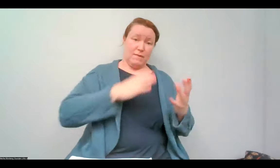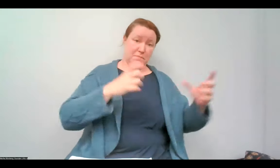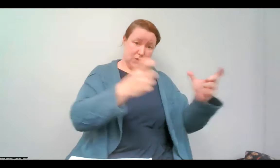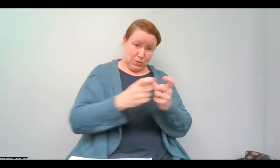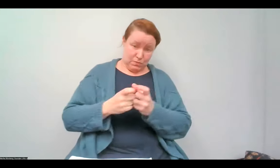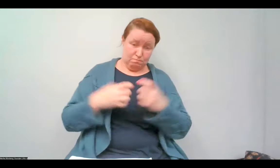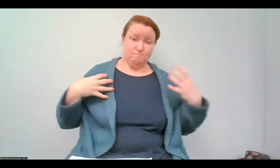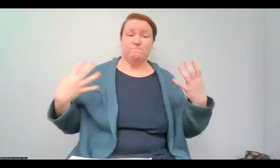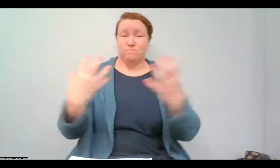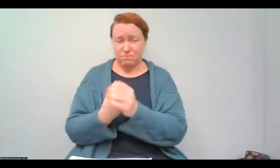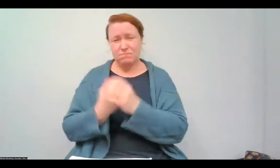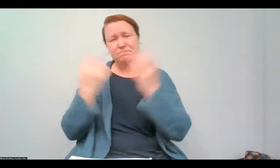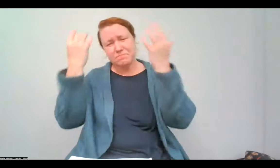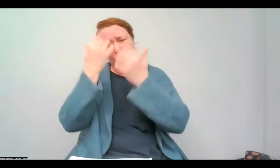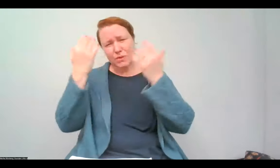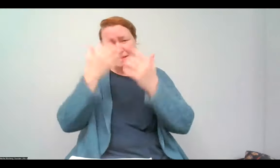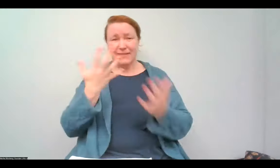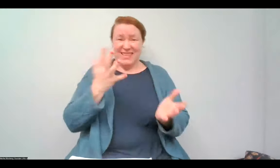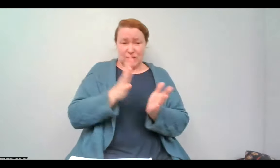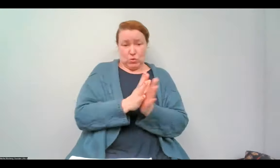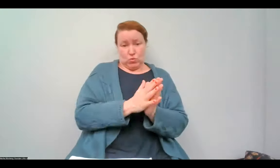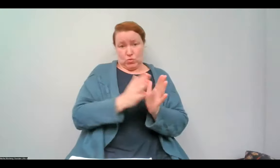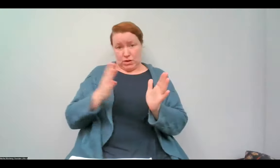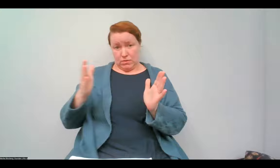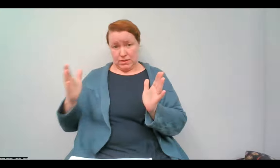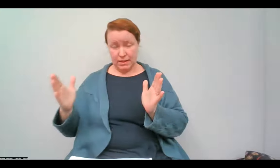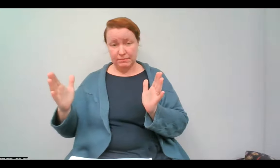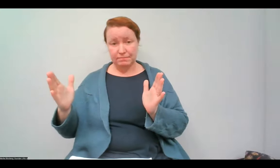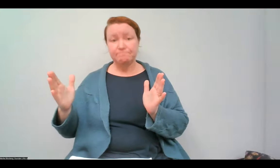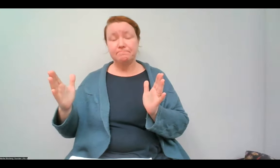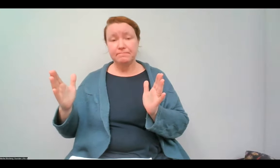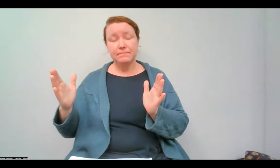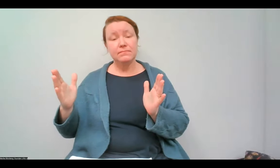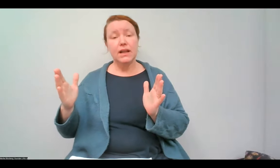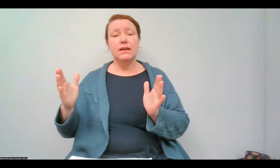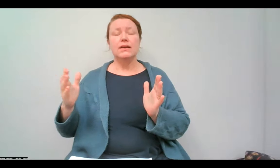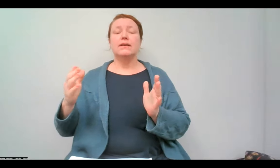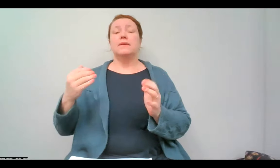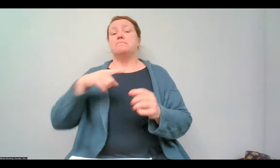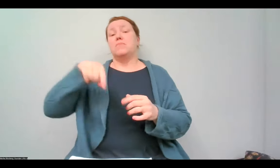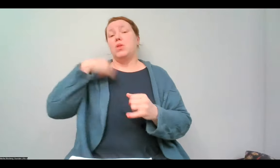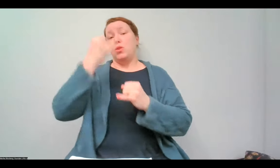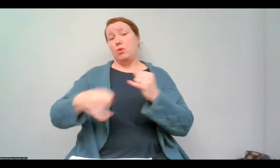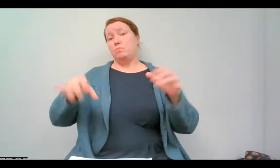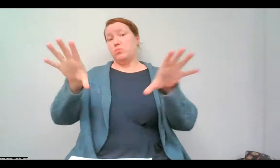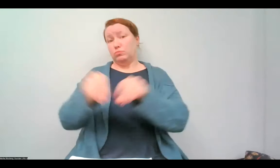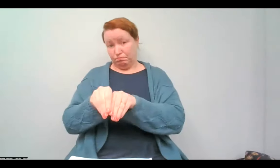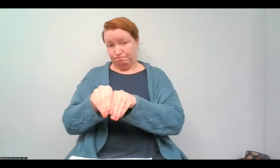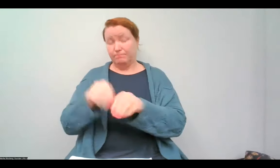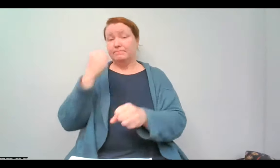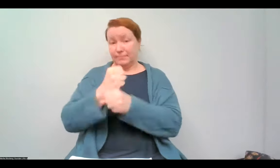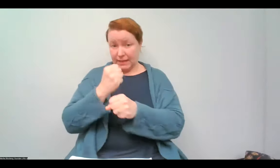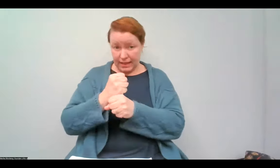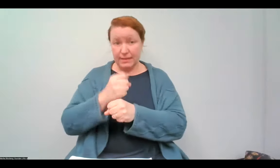Kela ja 6 vammaisjärjestöä yhdessä pohtimassa. Eli 5 kuukauden ajan tämä työryhmä toimi.